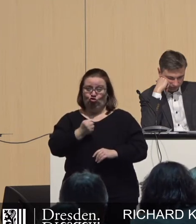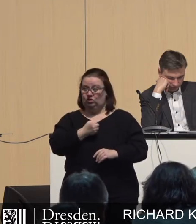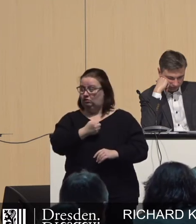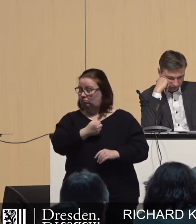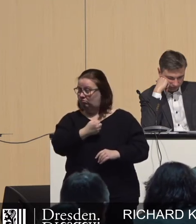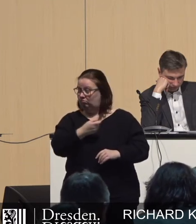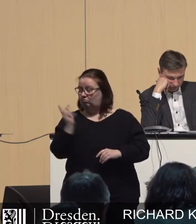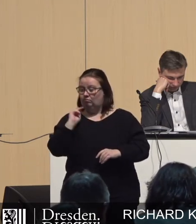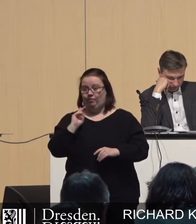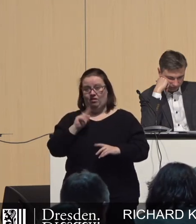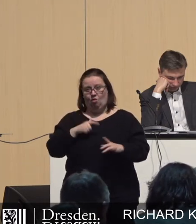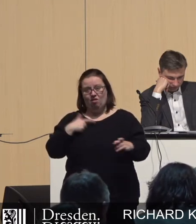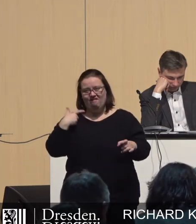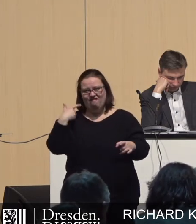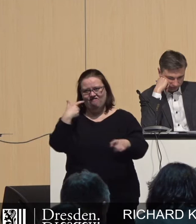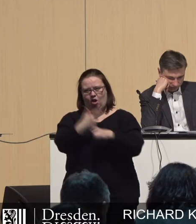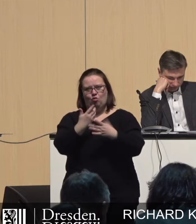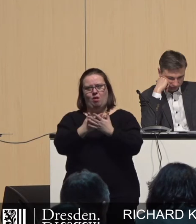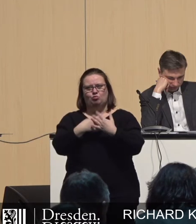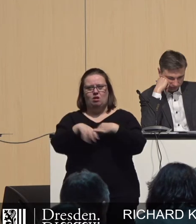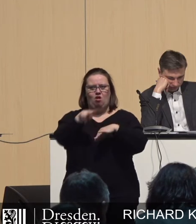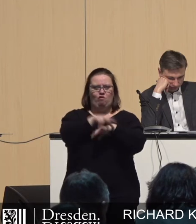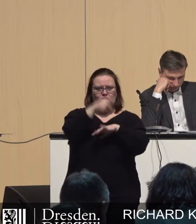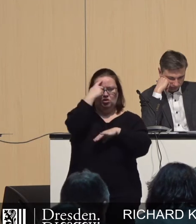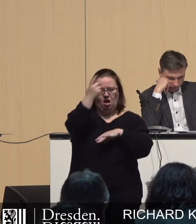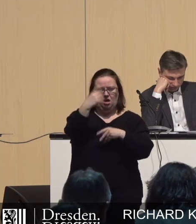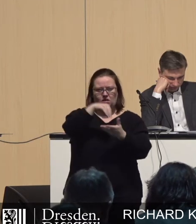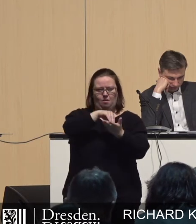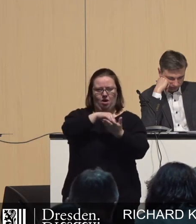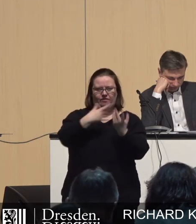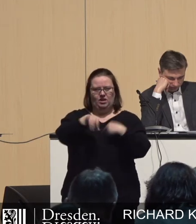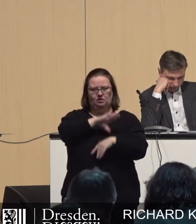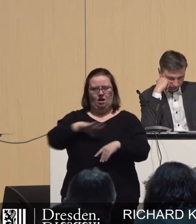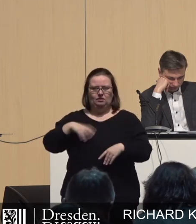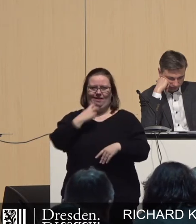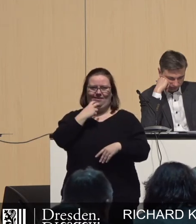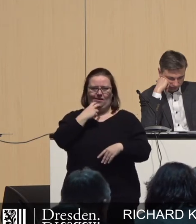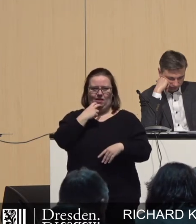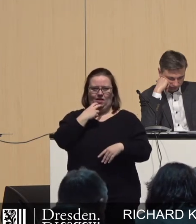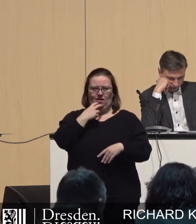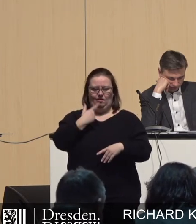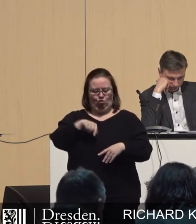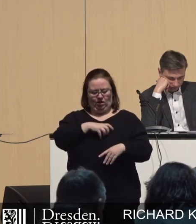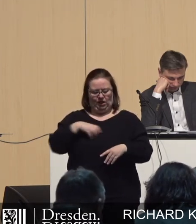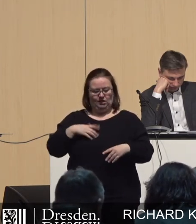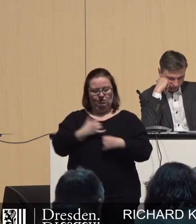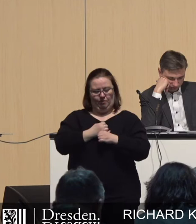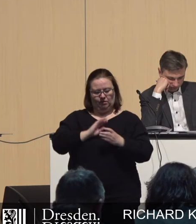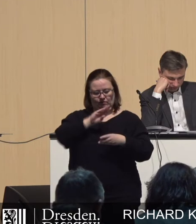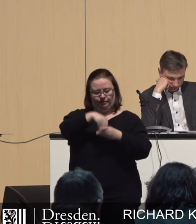Zukunft in Verantwortung dann als Aufsichtsrätinnen und Aufsichtsräte in der Sachsen Energie zumindest von Dresdner Seite tätig